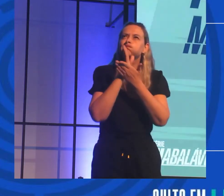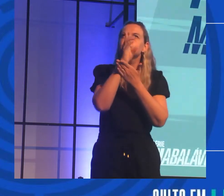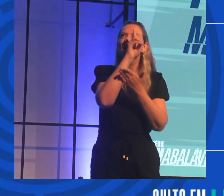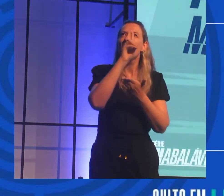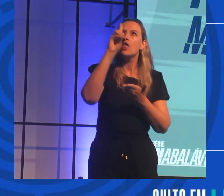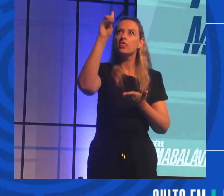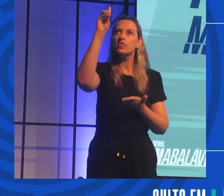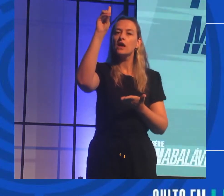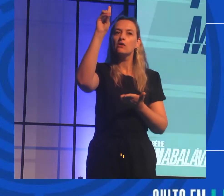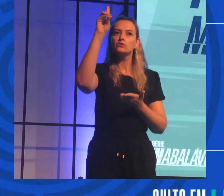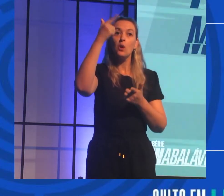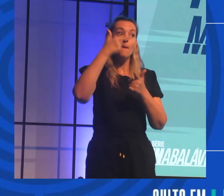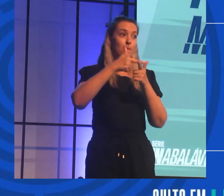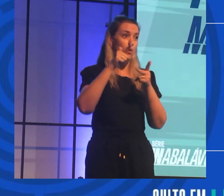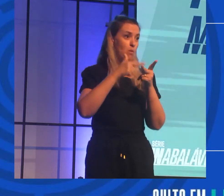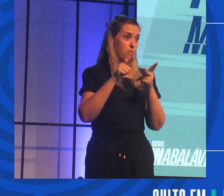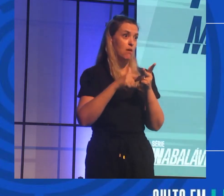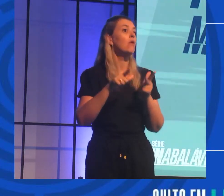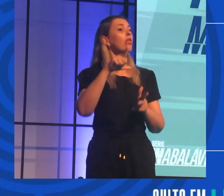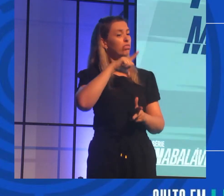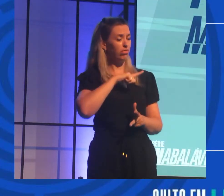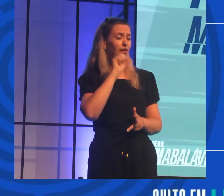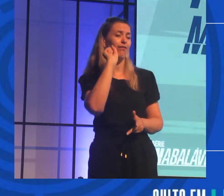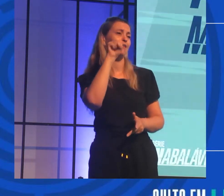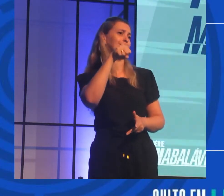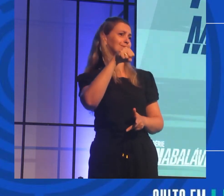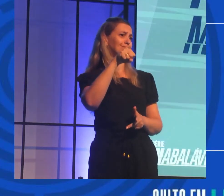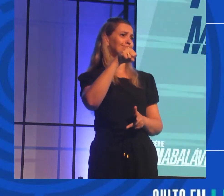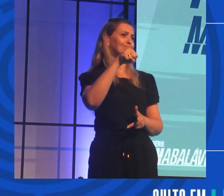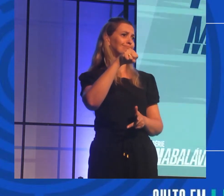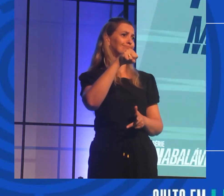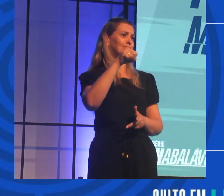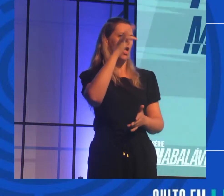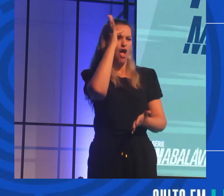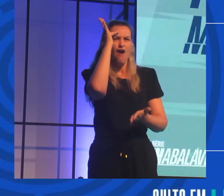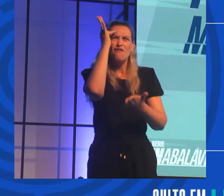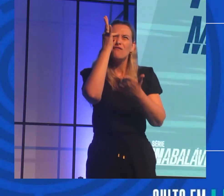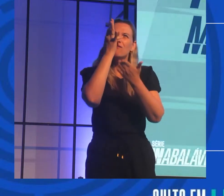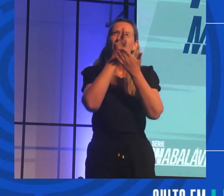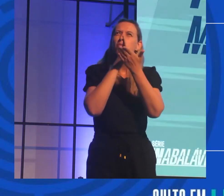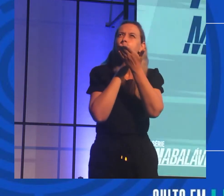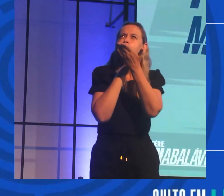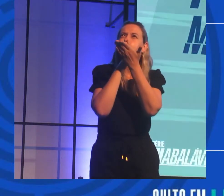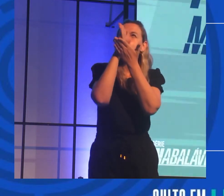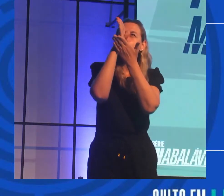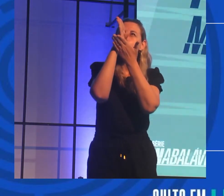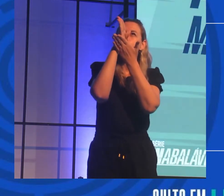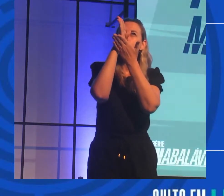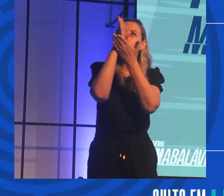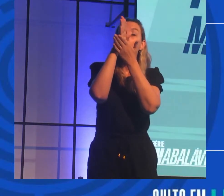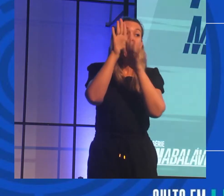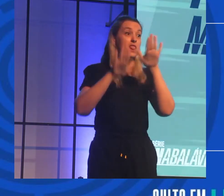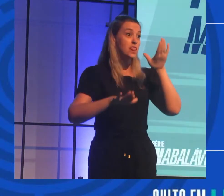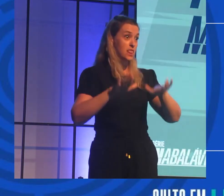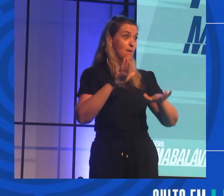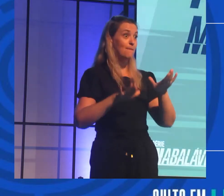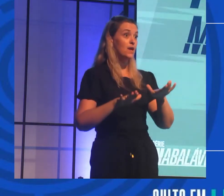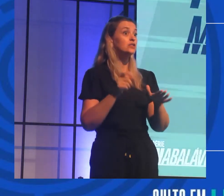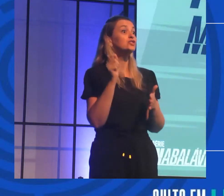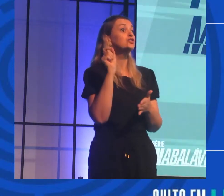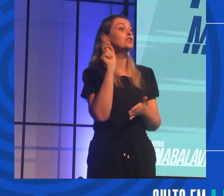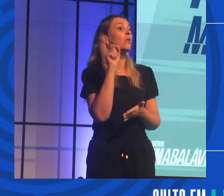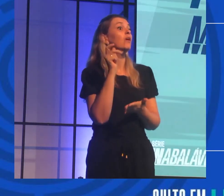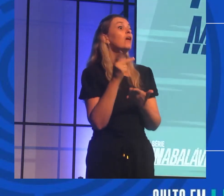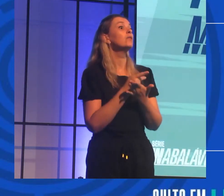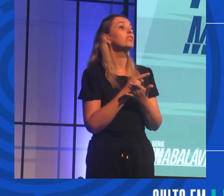servir a Deus fielmente, e de fato se você honrar a Deus fielmente, isso faz eu e você um